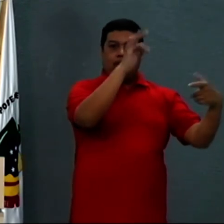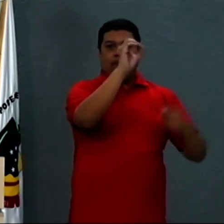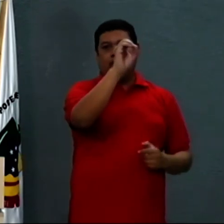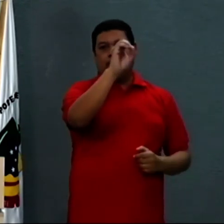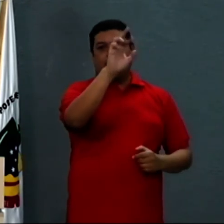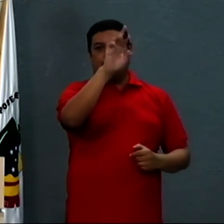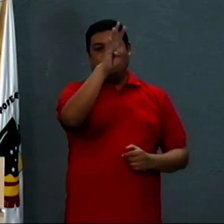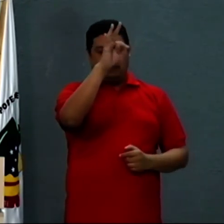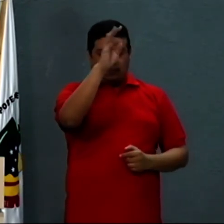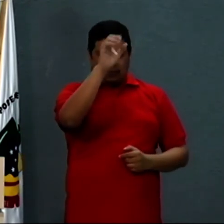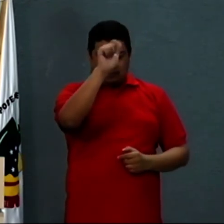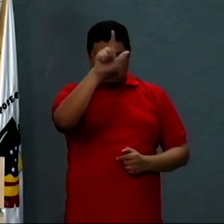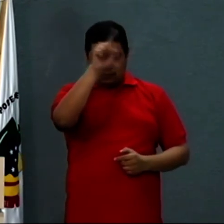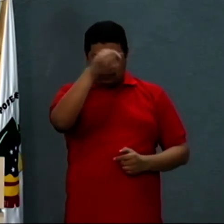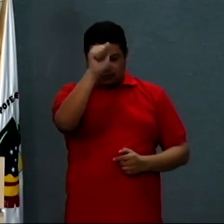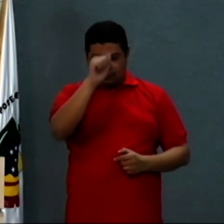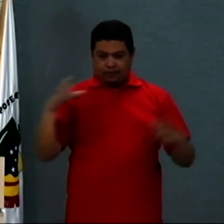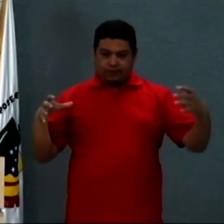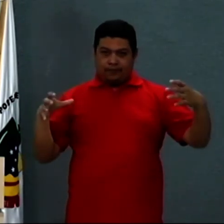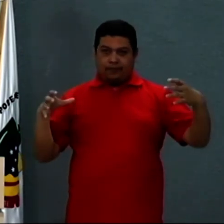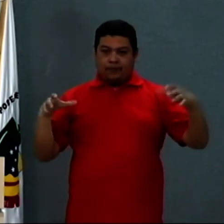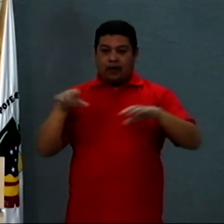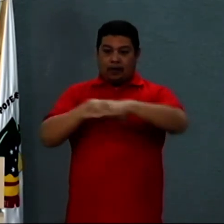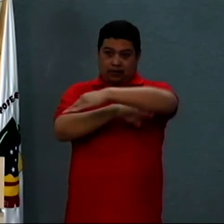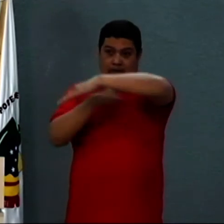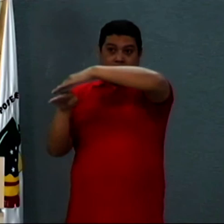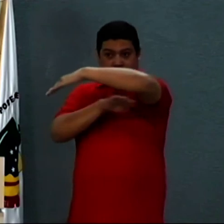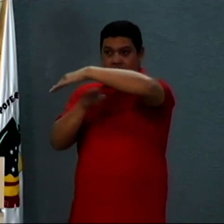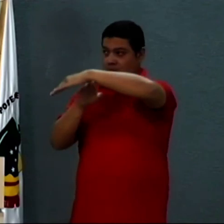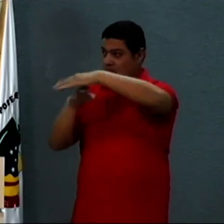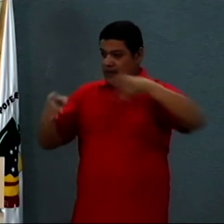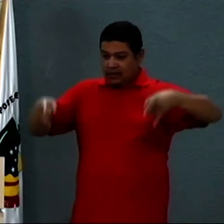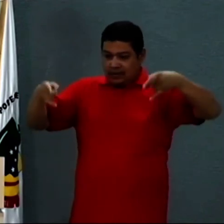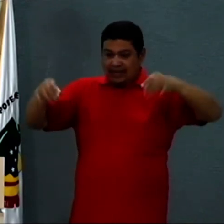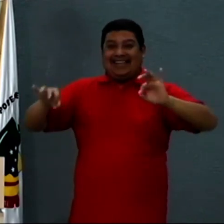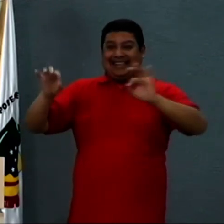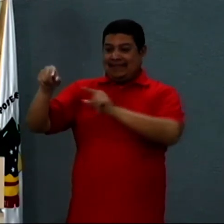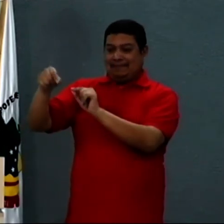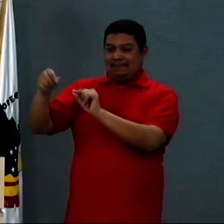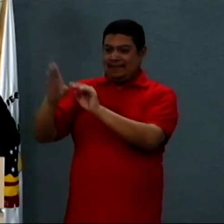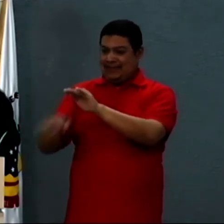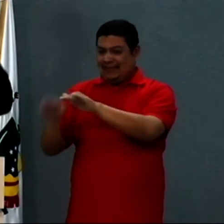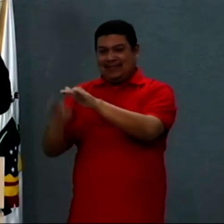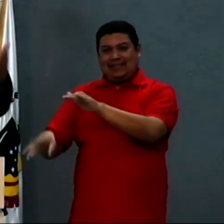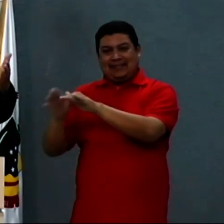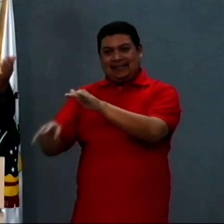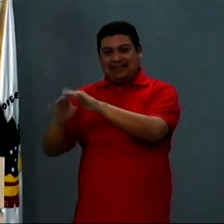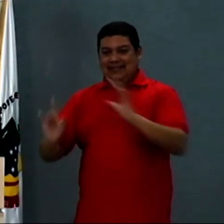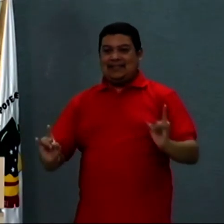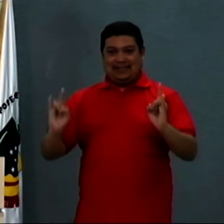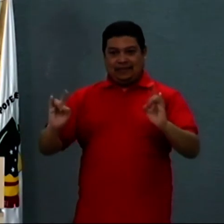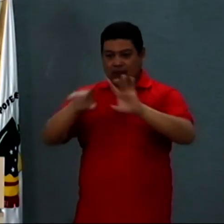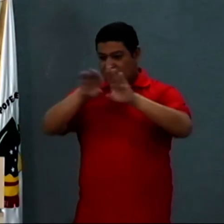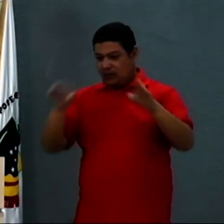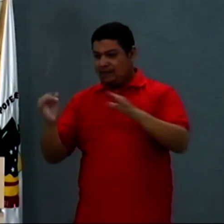nenhuma e já está esburacando bem na cabeceira da ponte. Simplesmente a água vinha e vai levar tudo. Poxa, já fez pular de cima, por que